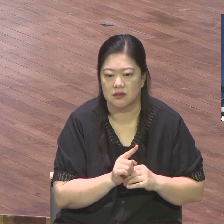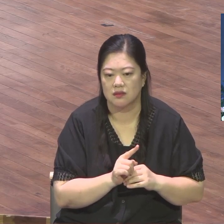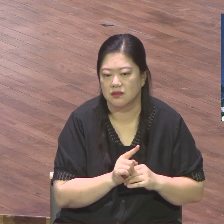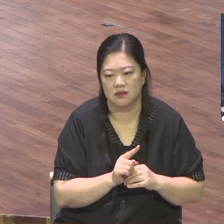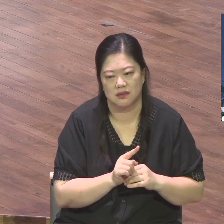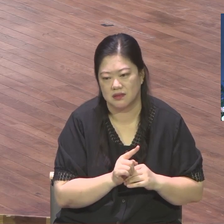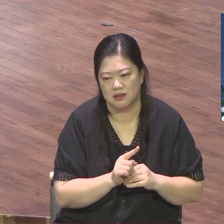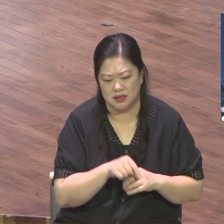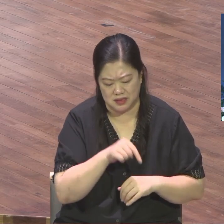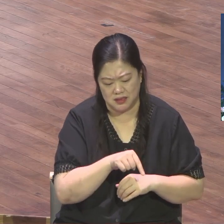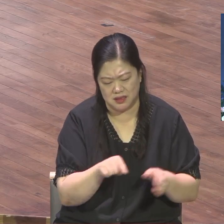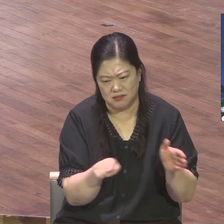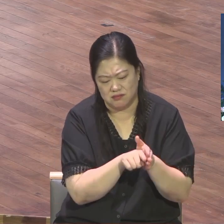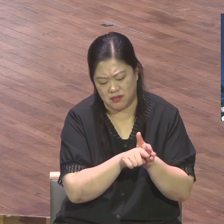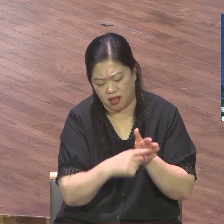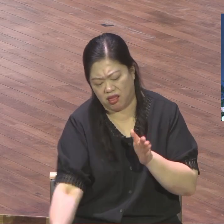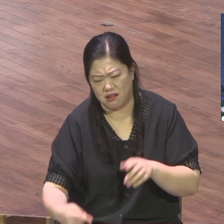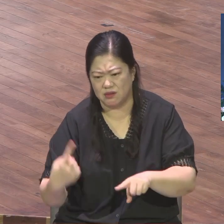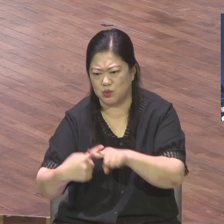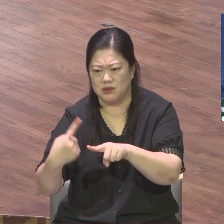미루면 불신앙이 들어옵니다. 미루면